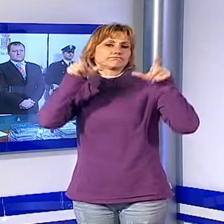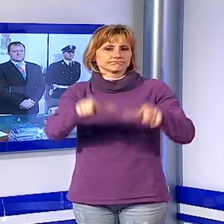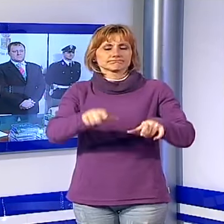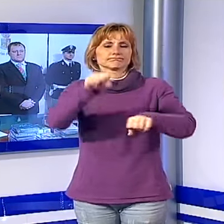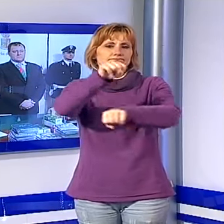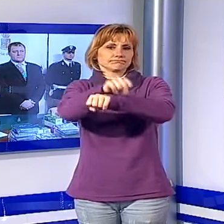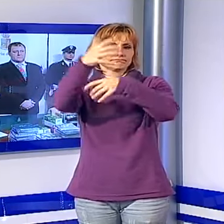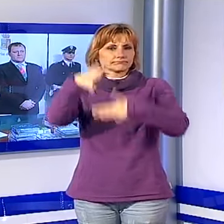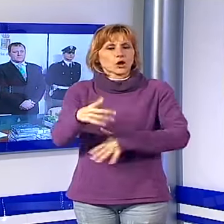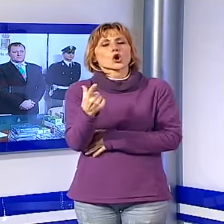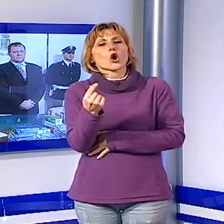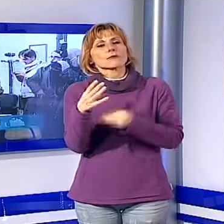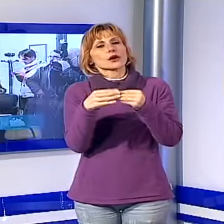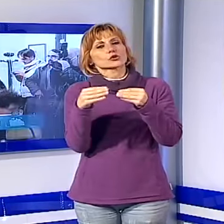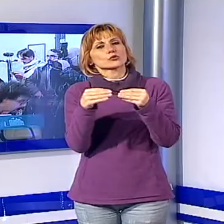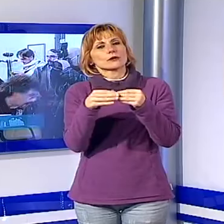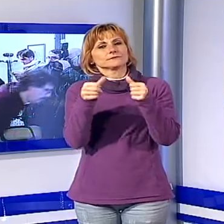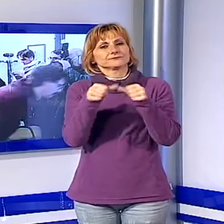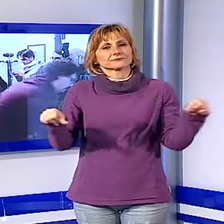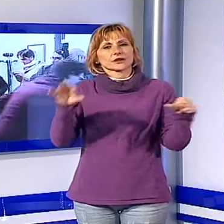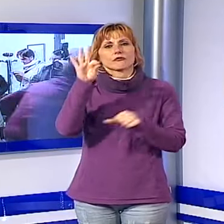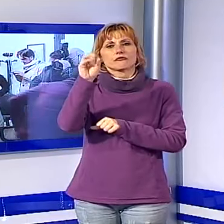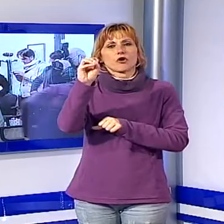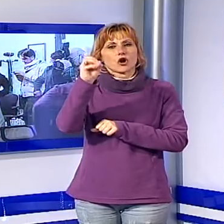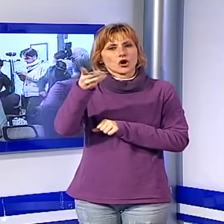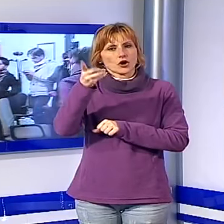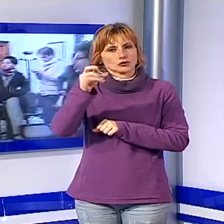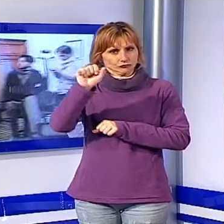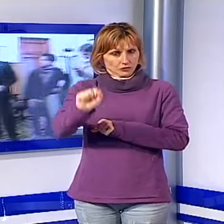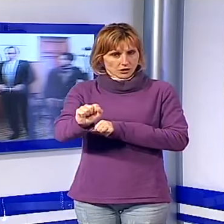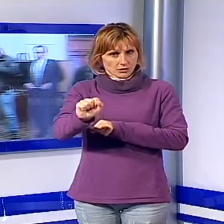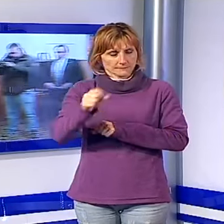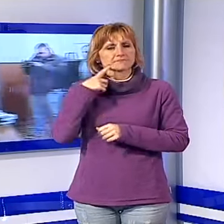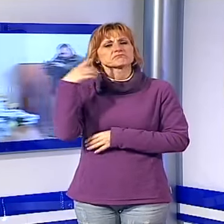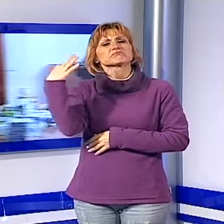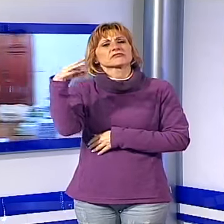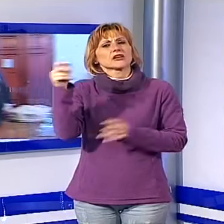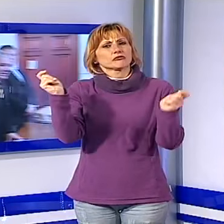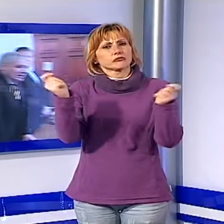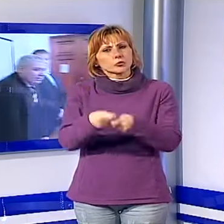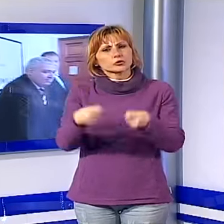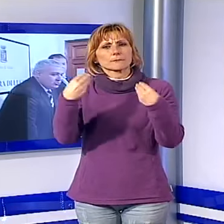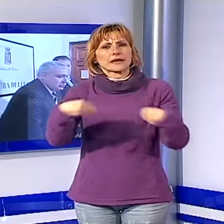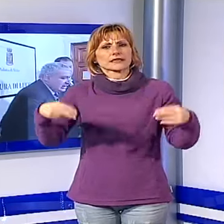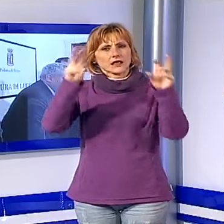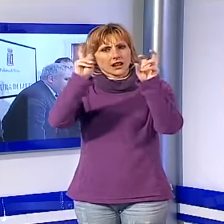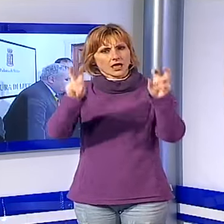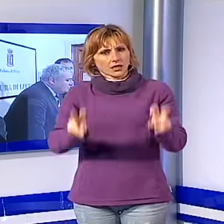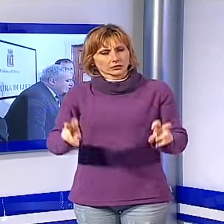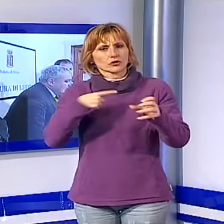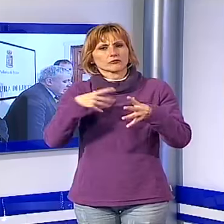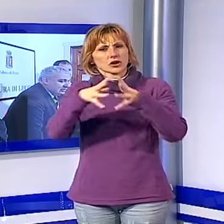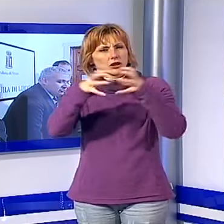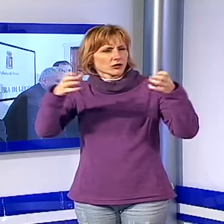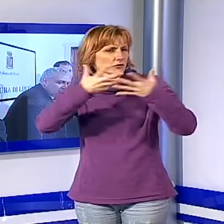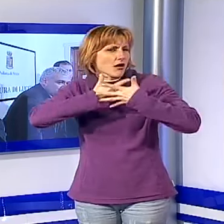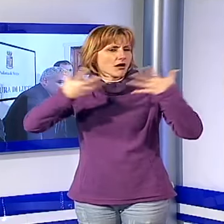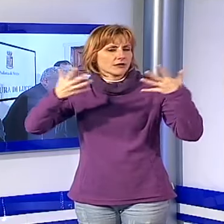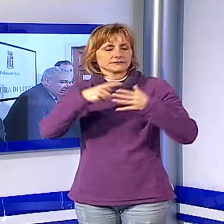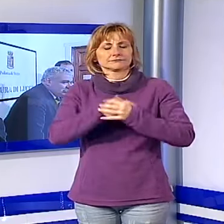cittadini romeni, ma residenti in provincia di Foggia, specializzati in furti di materiale elettrico ai danni di grandi magazzini. Le